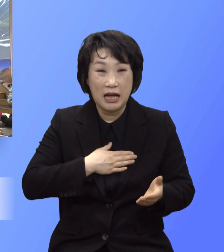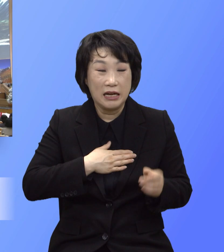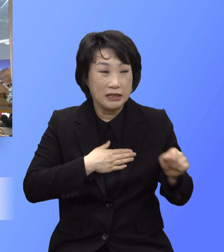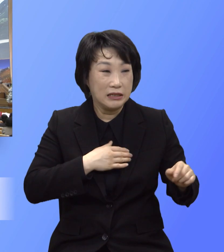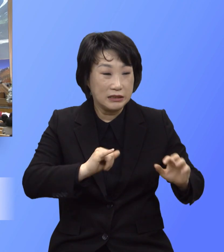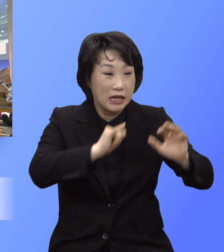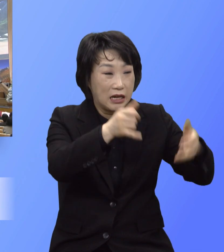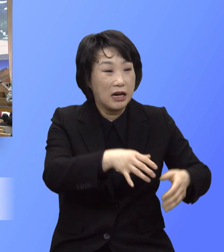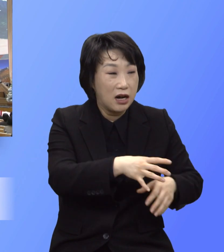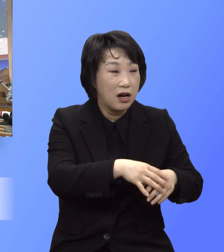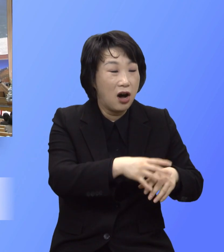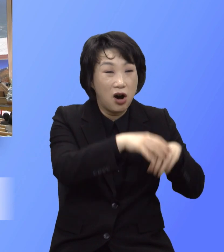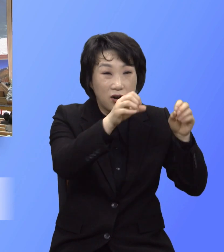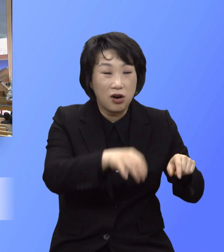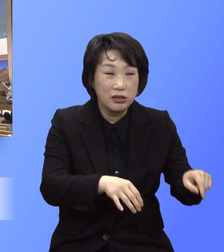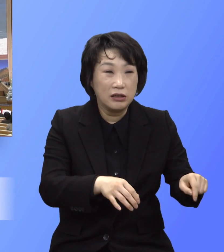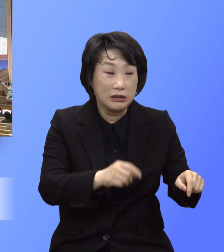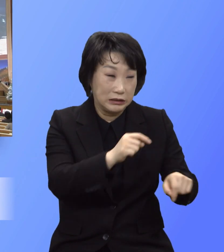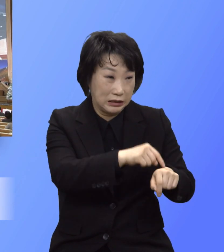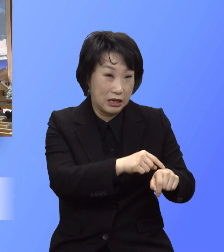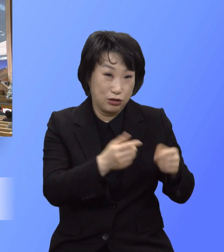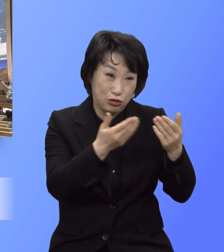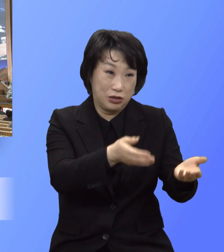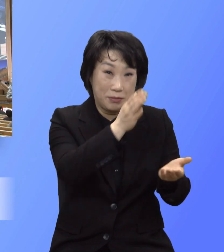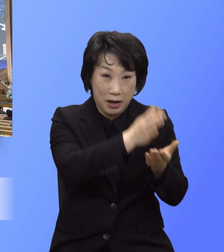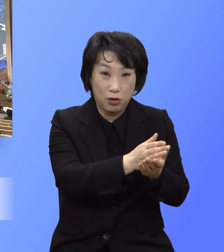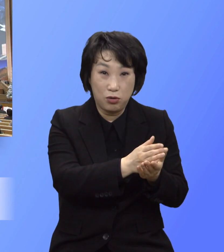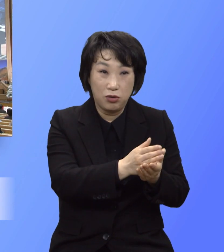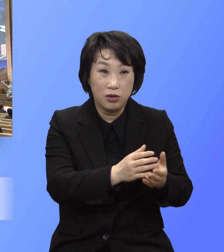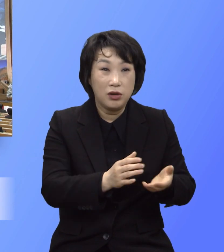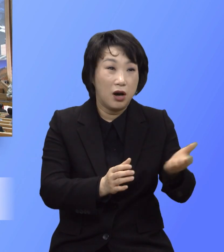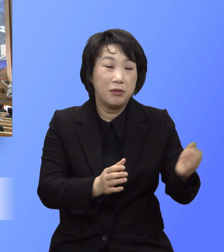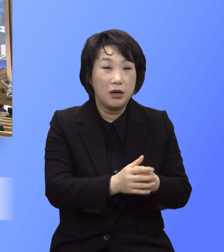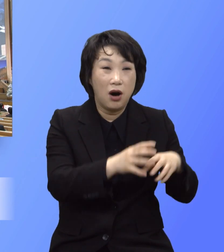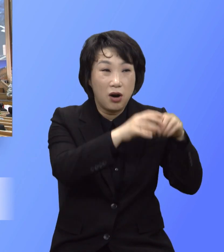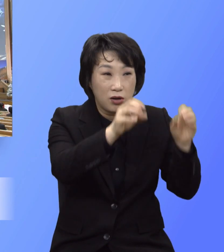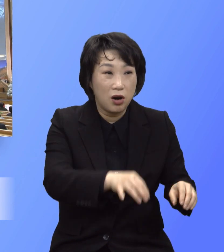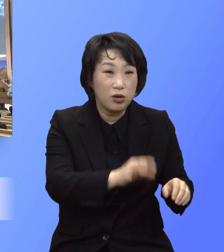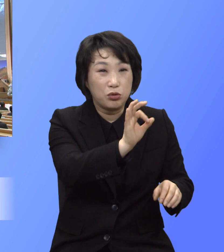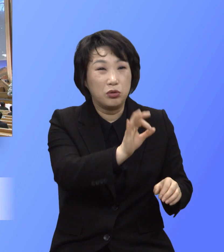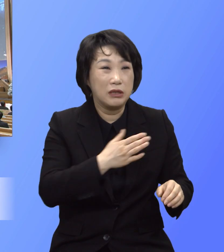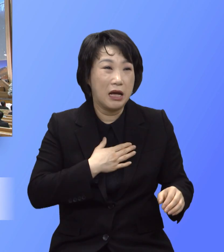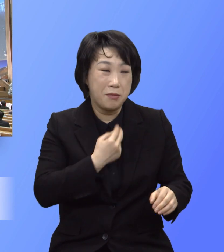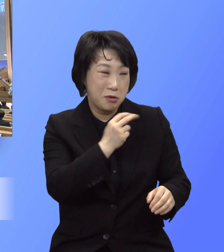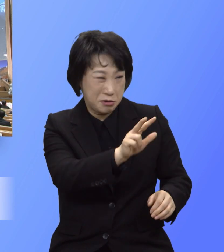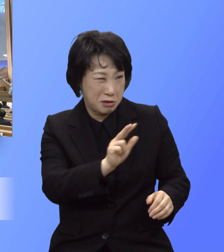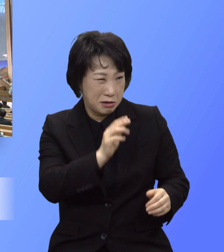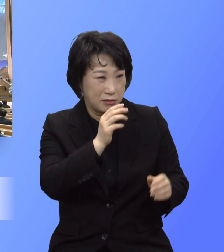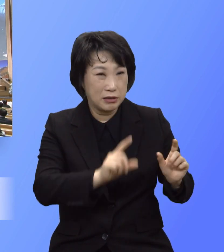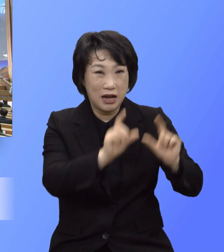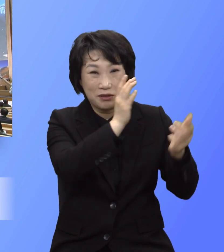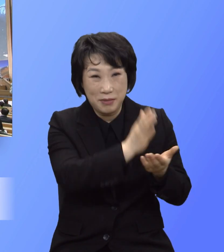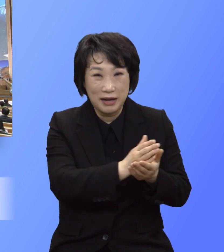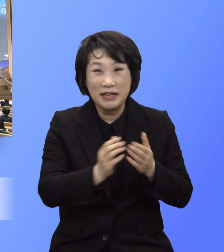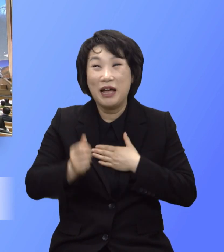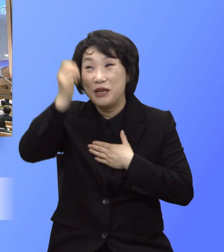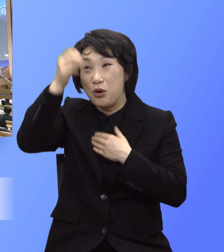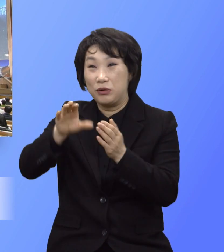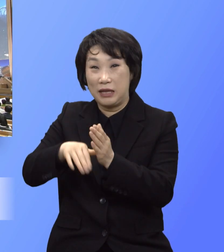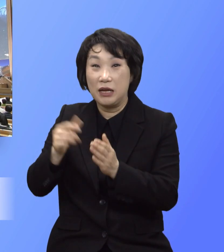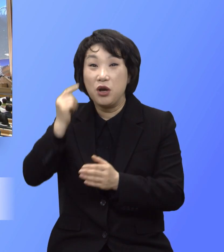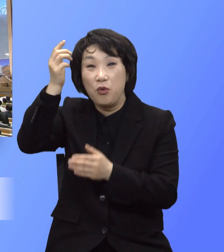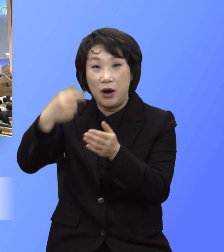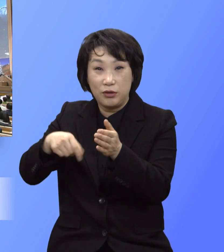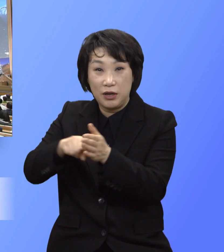말고 허접한 돈에 목숨을 걸지 말고 신령한 내 영혼의 때 영광을